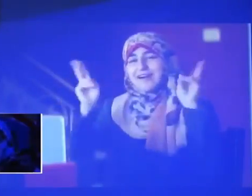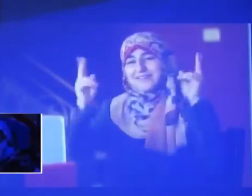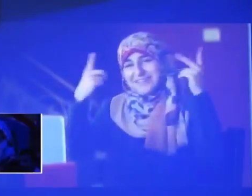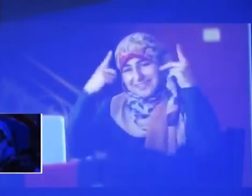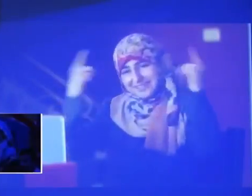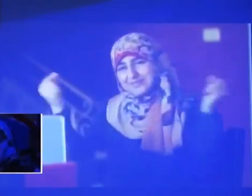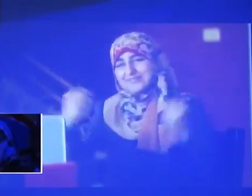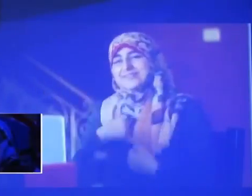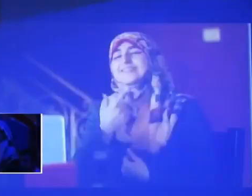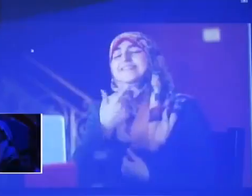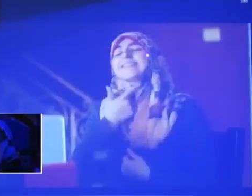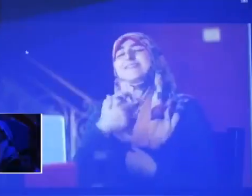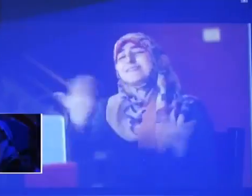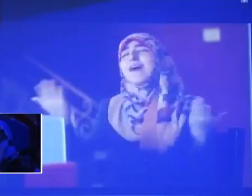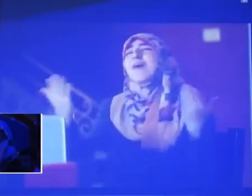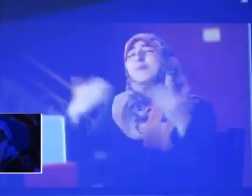وحفل التخرج بكرة